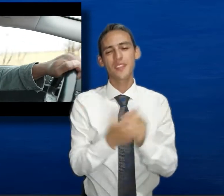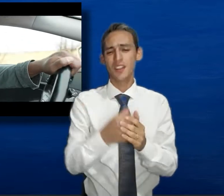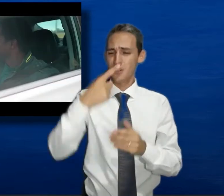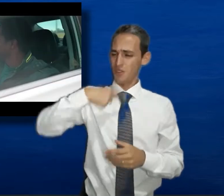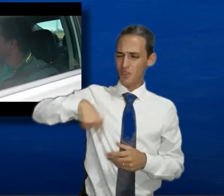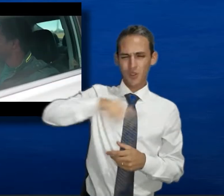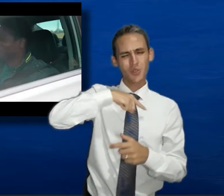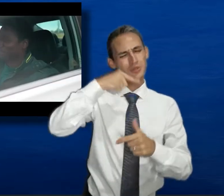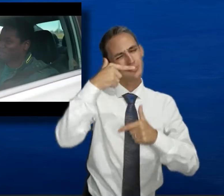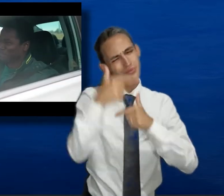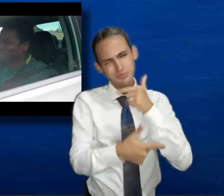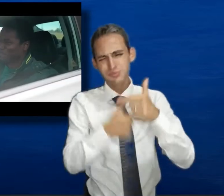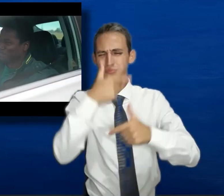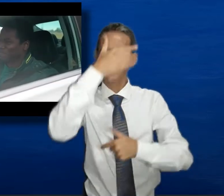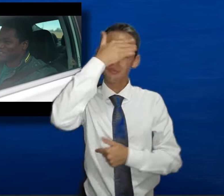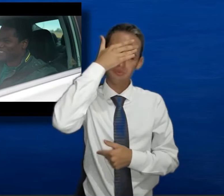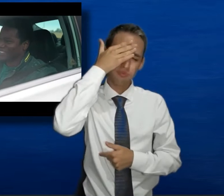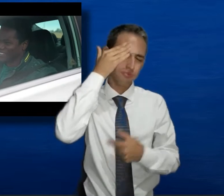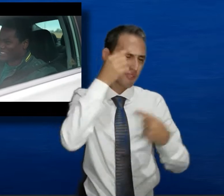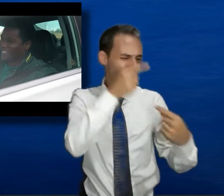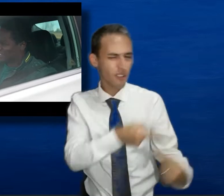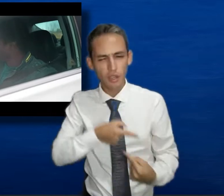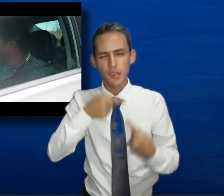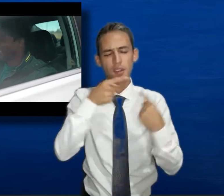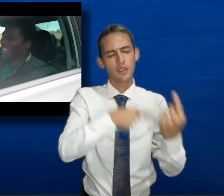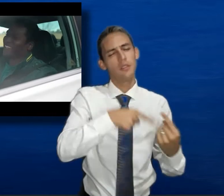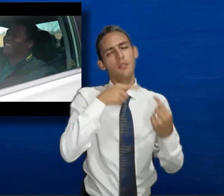be as your day.